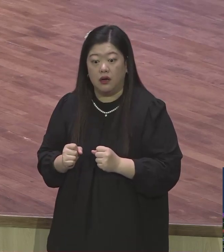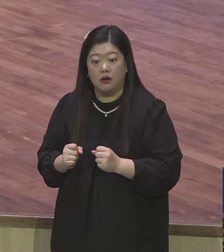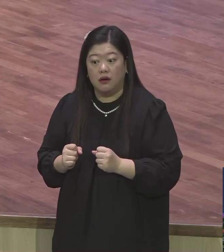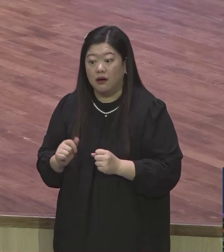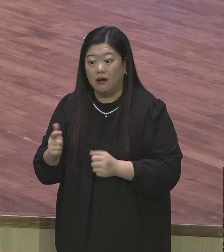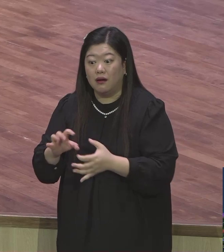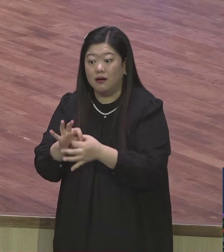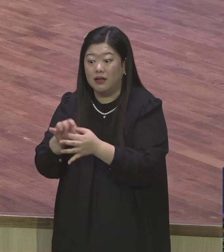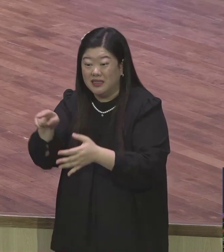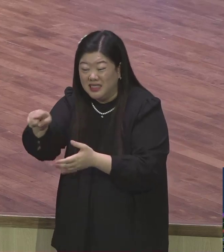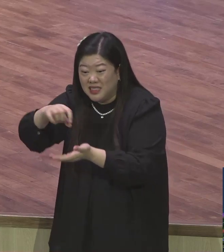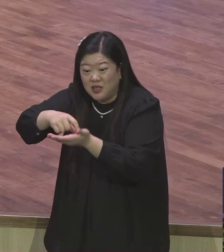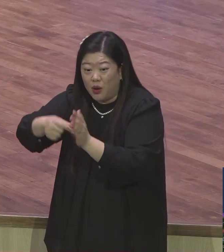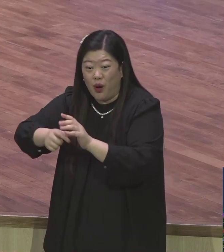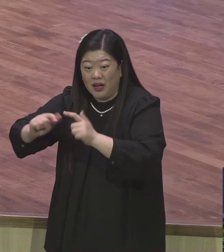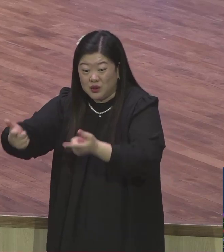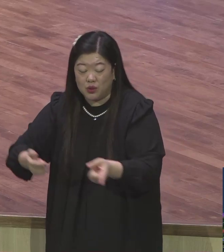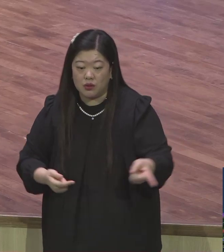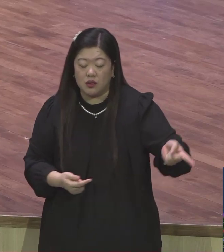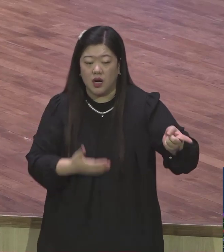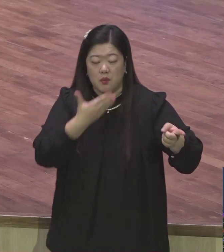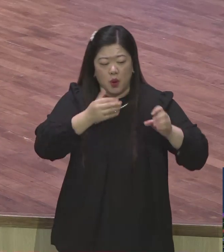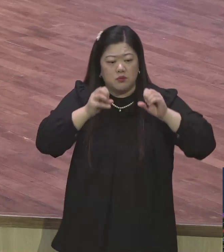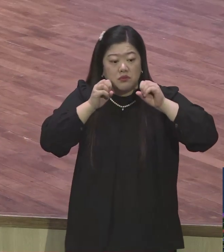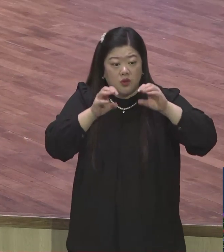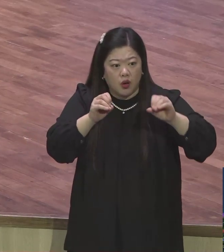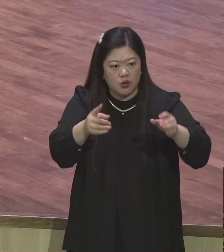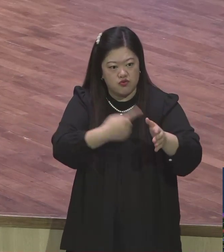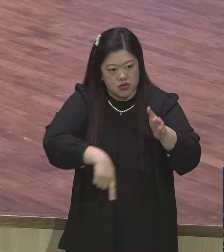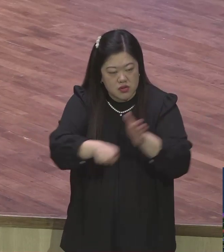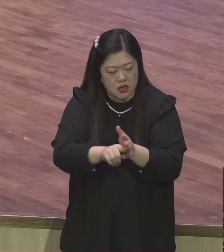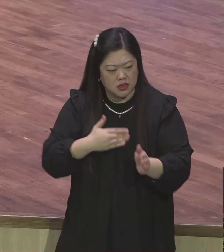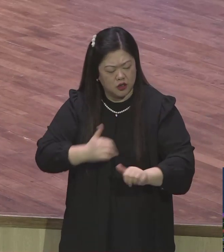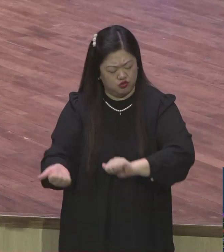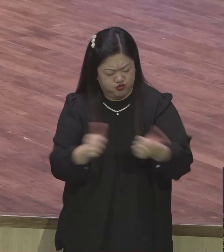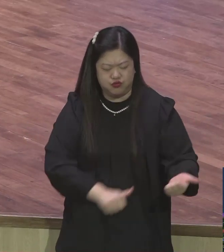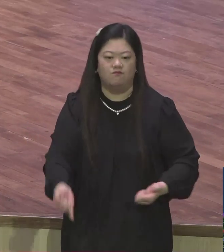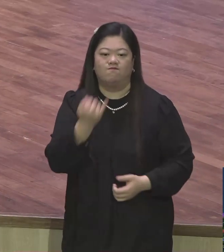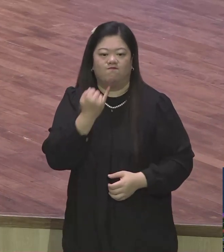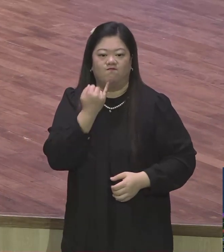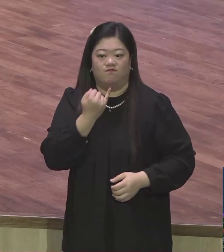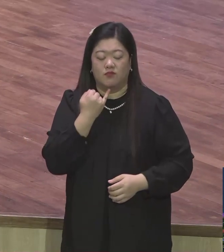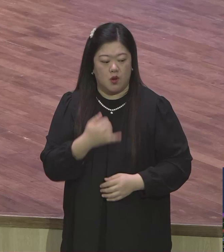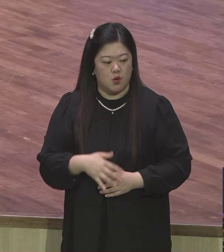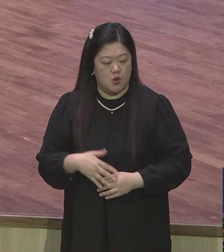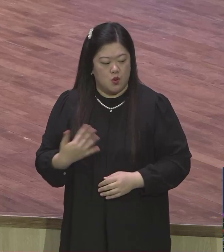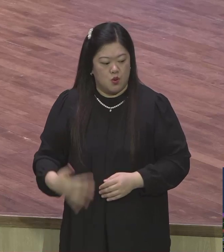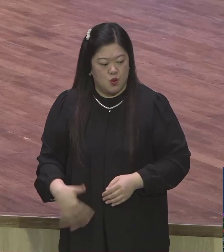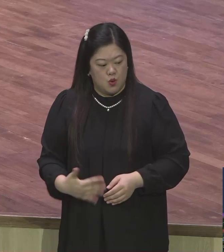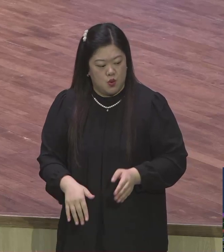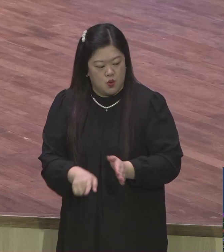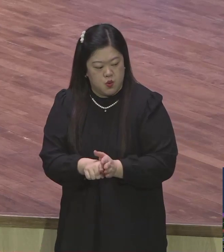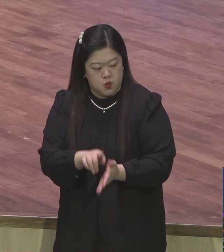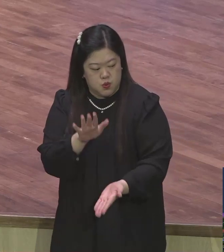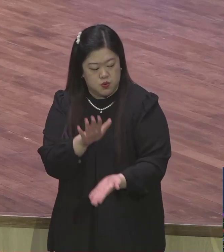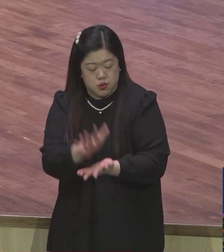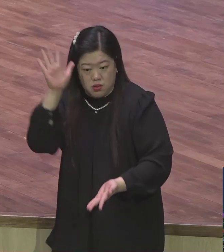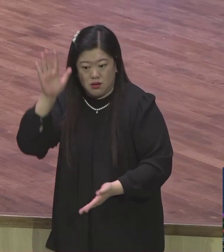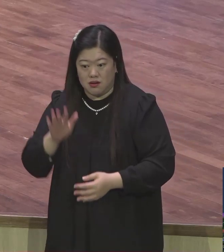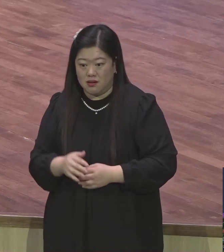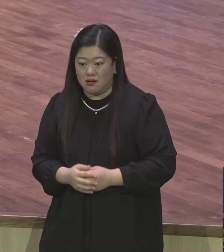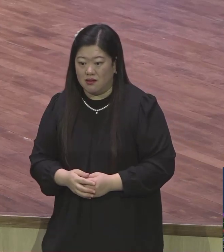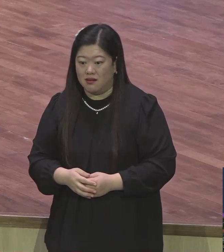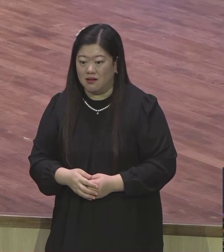건 동력자. 어? 돈 몇 푼 내놓고 무슨 생식 내는 그런 수준이 아니라 생명 건 동력자.